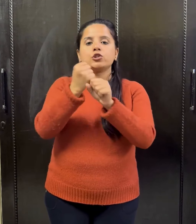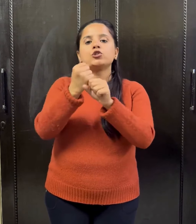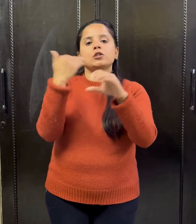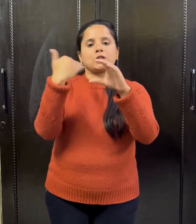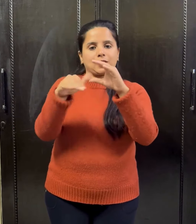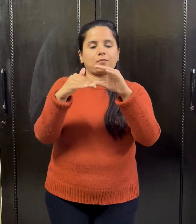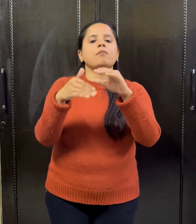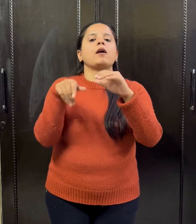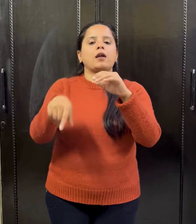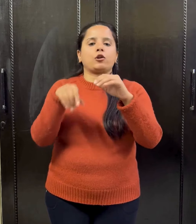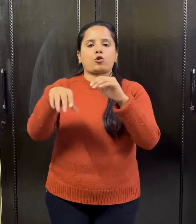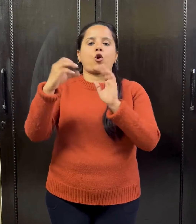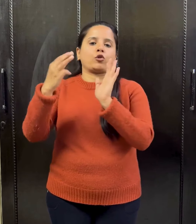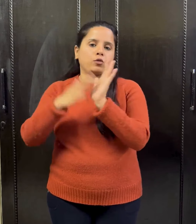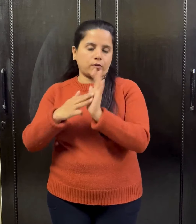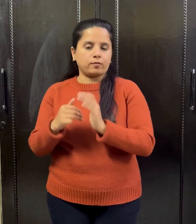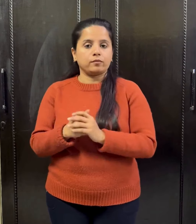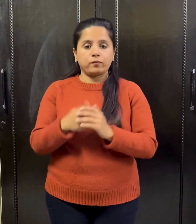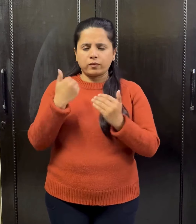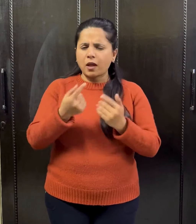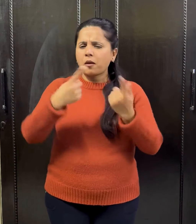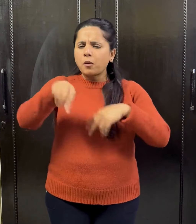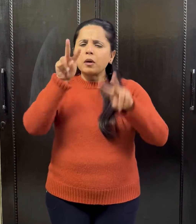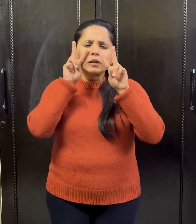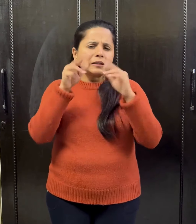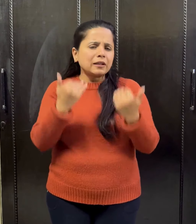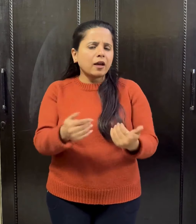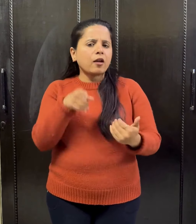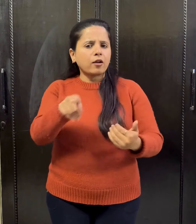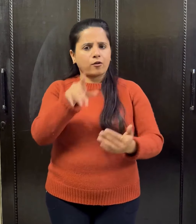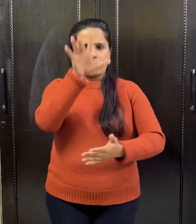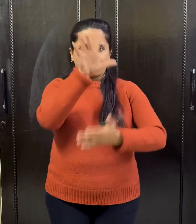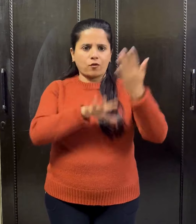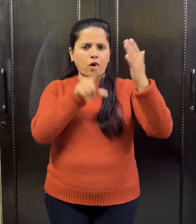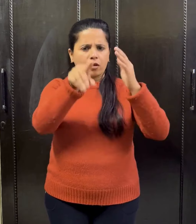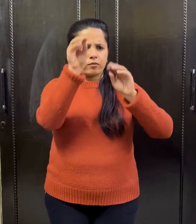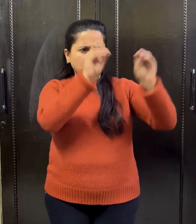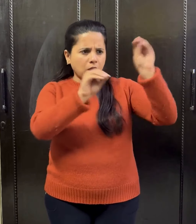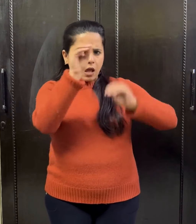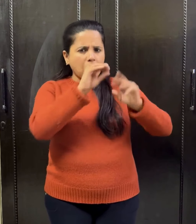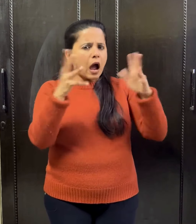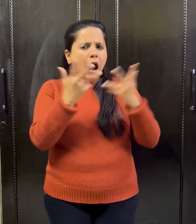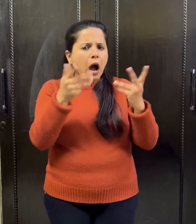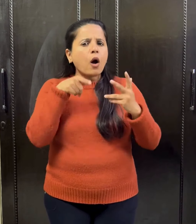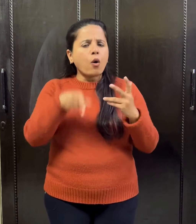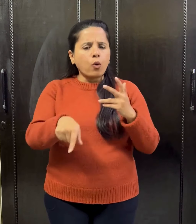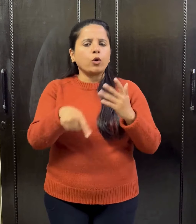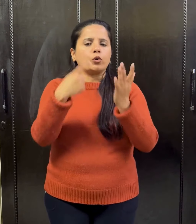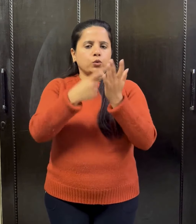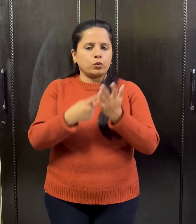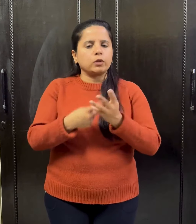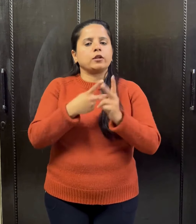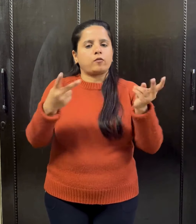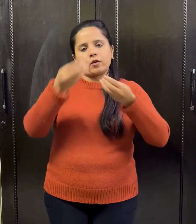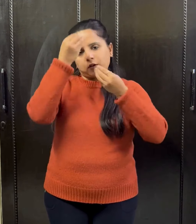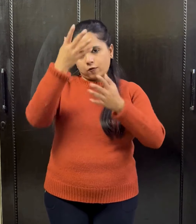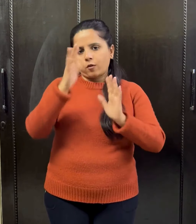आइए अब एक नजर डालते हैं फॉर्म भरने के जनरल इंस्ट्रक्शंस पे कि आप किस तरह से फॉर्म को